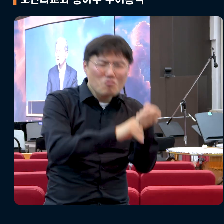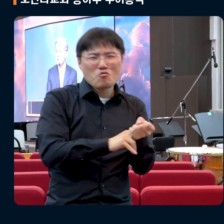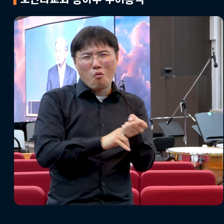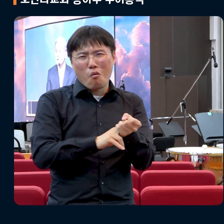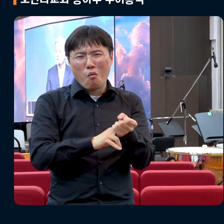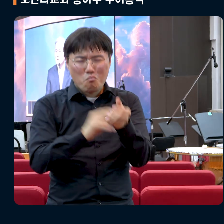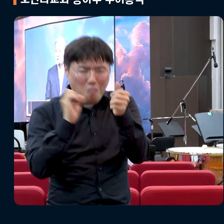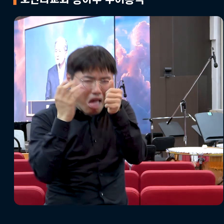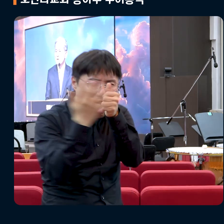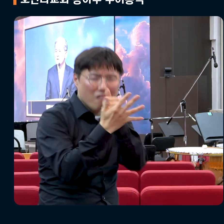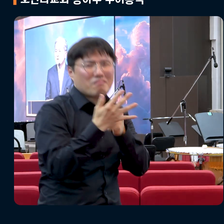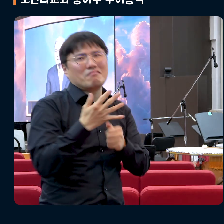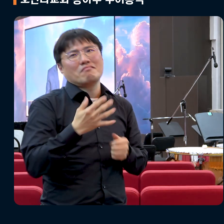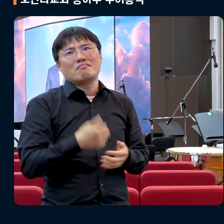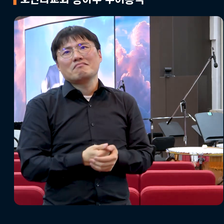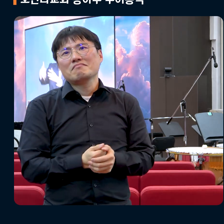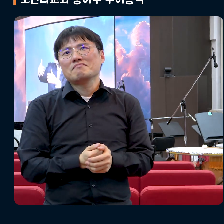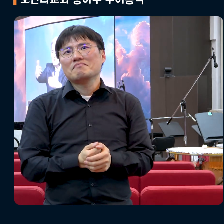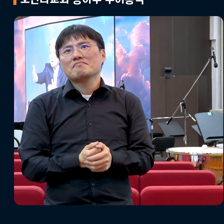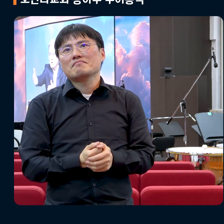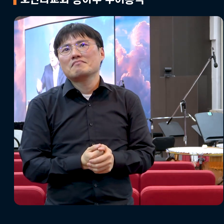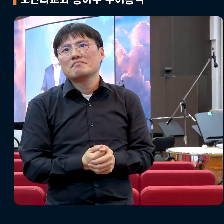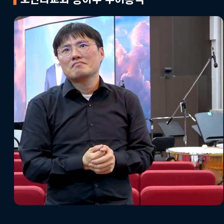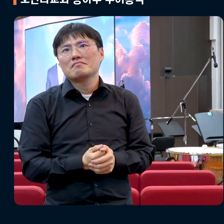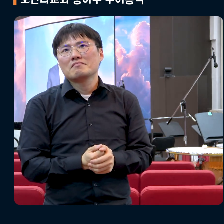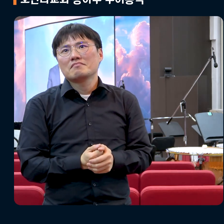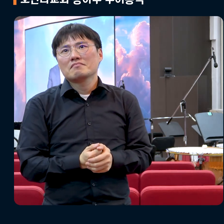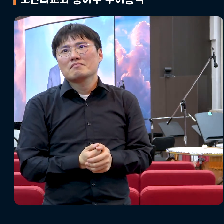뭔가 감추고 숨기고,